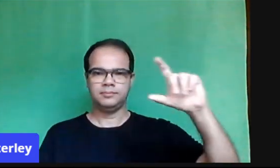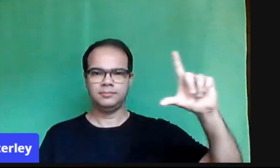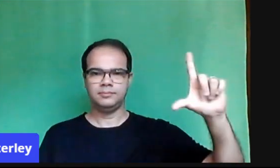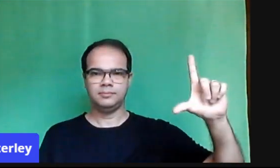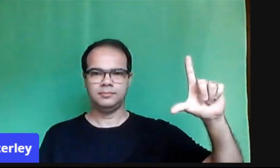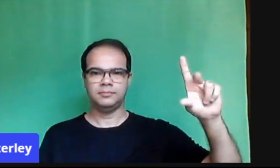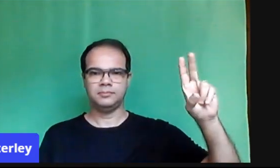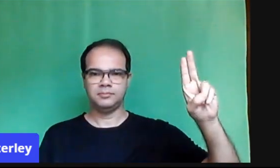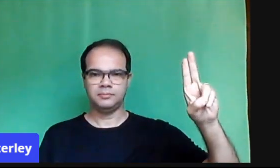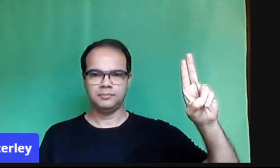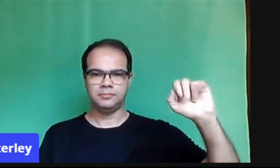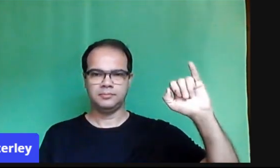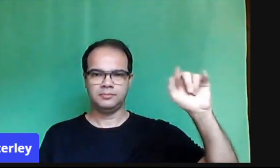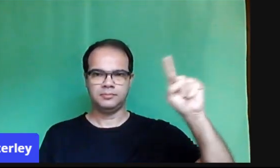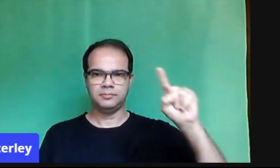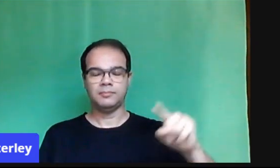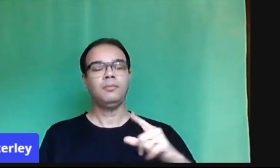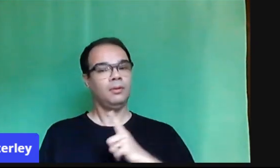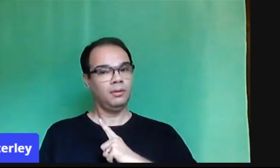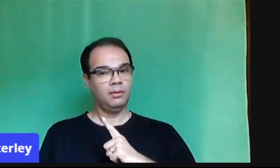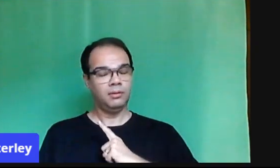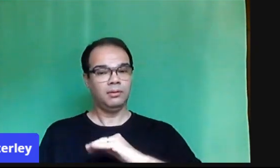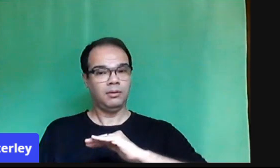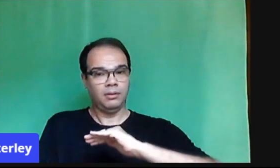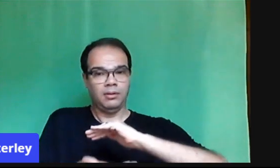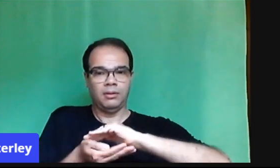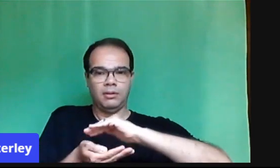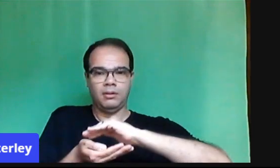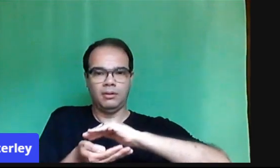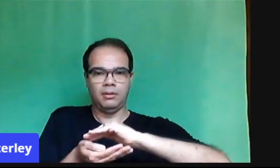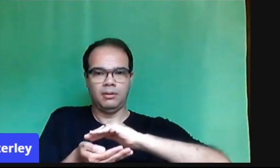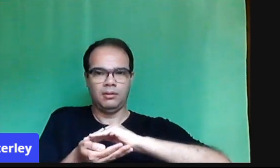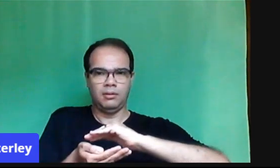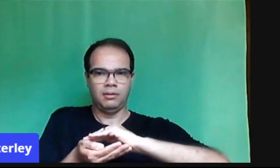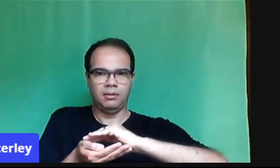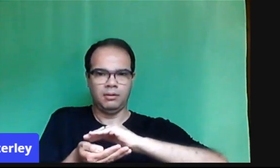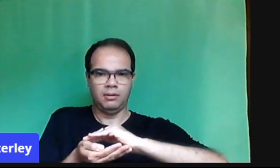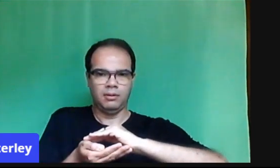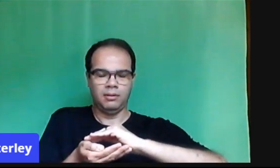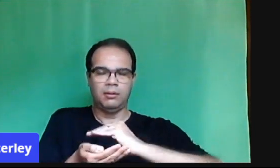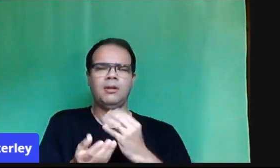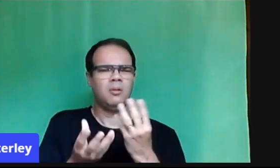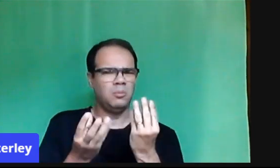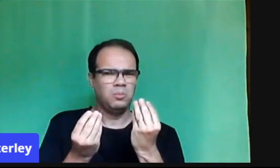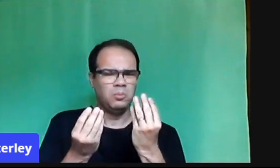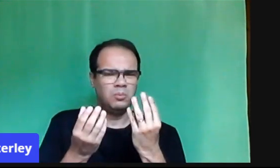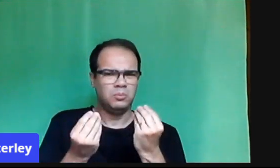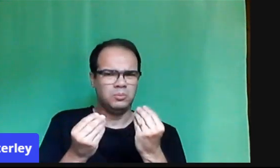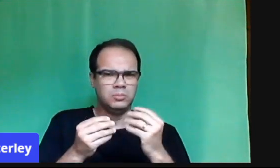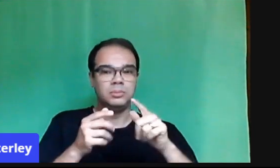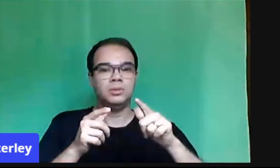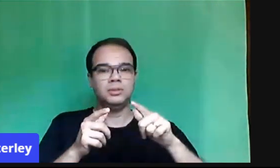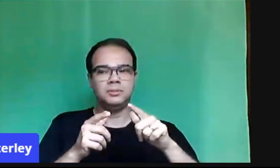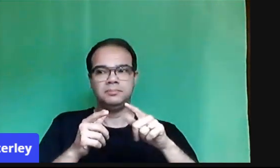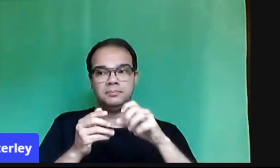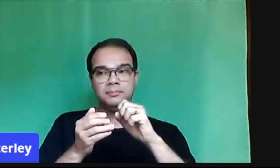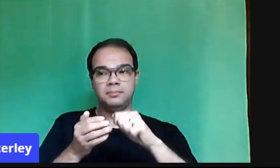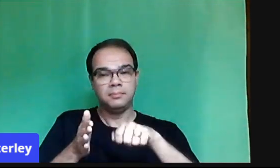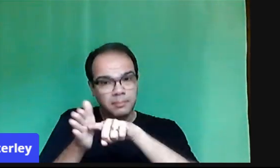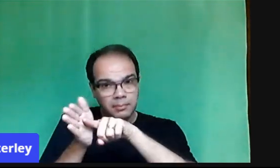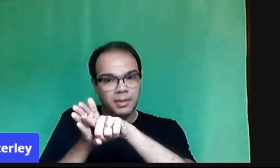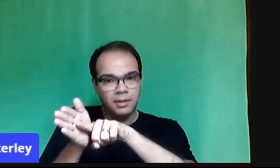tem vários trabalhos bacanas na rede municipal. Os professores estão pensando fora da caixinha. O